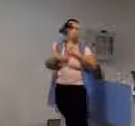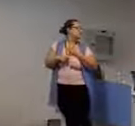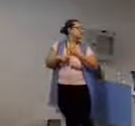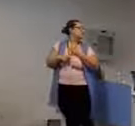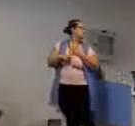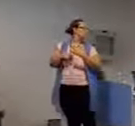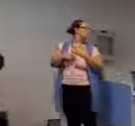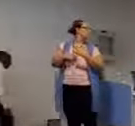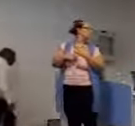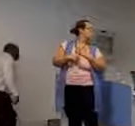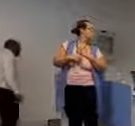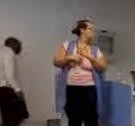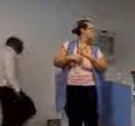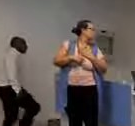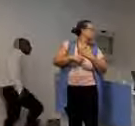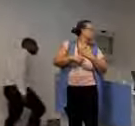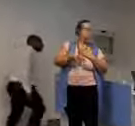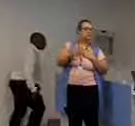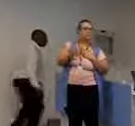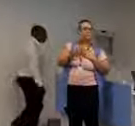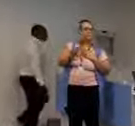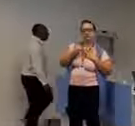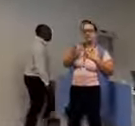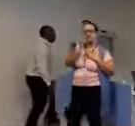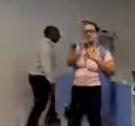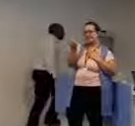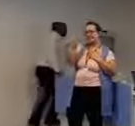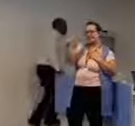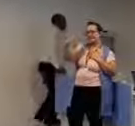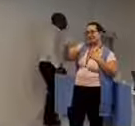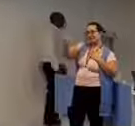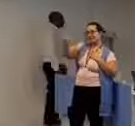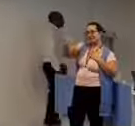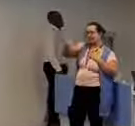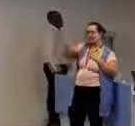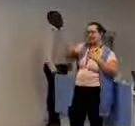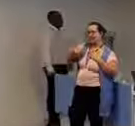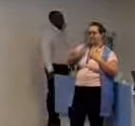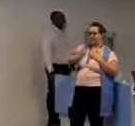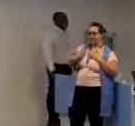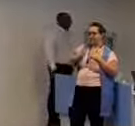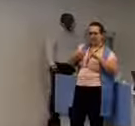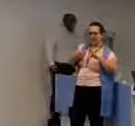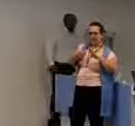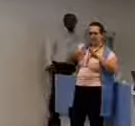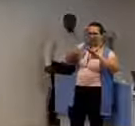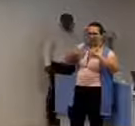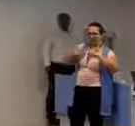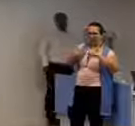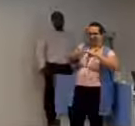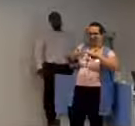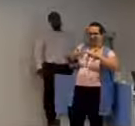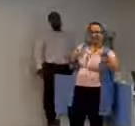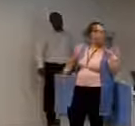mais 6, 7 minutos, eu já criei as principais funções e saídas de cavalos.